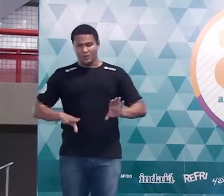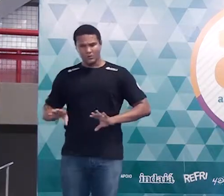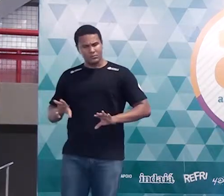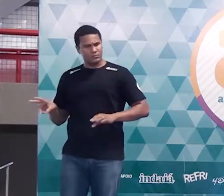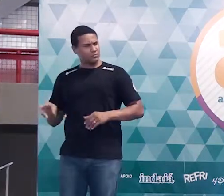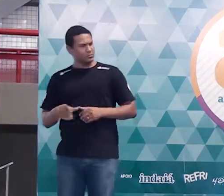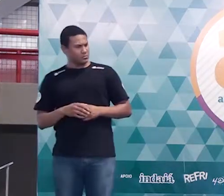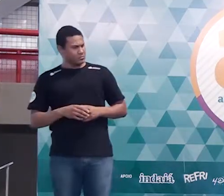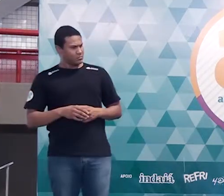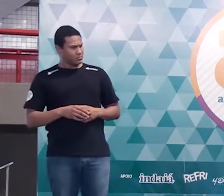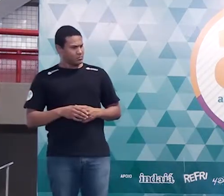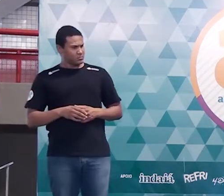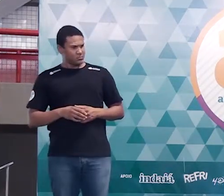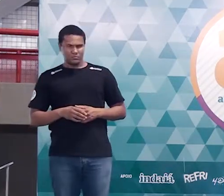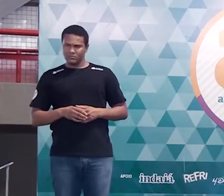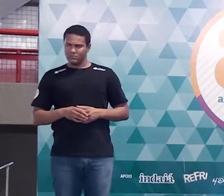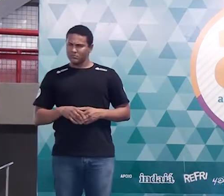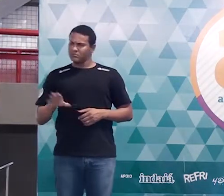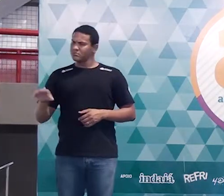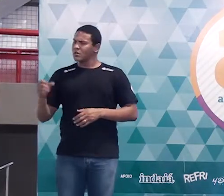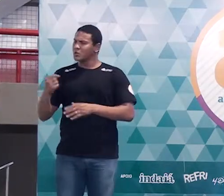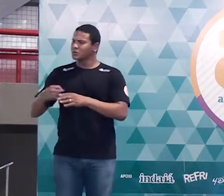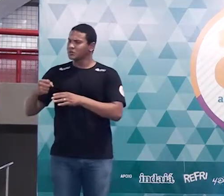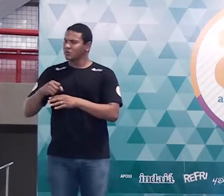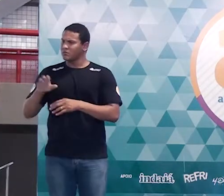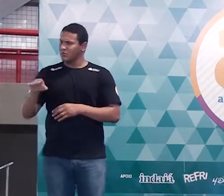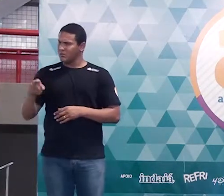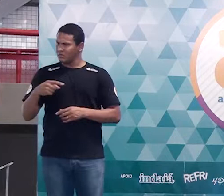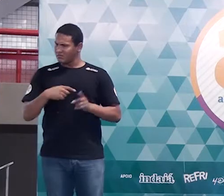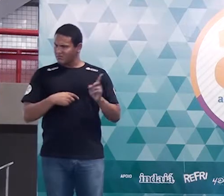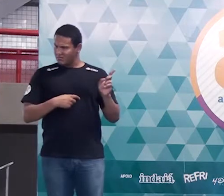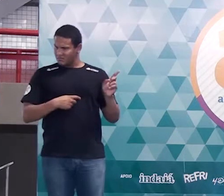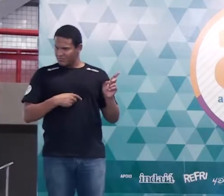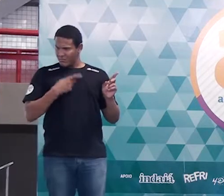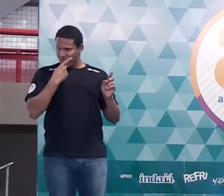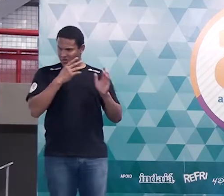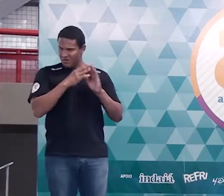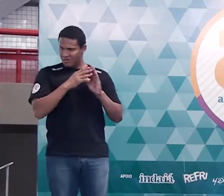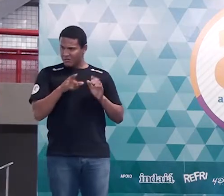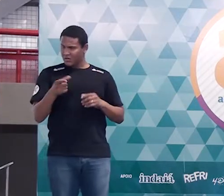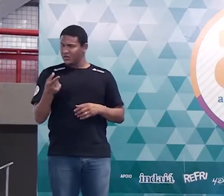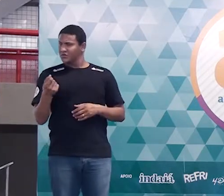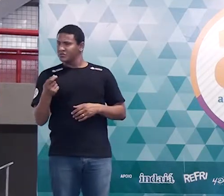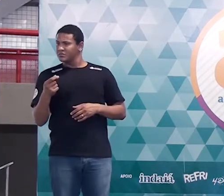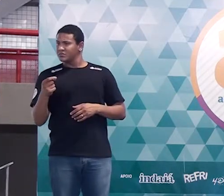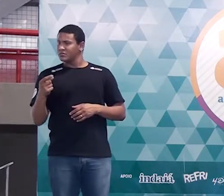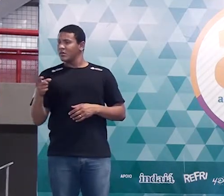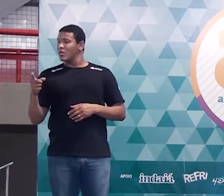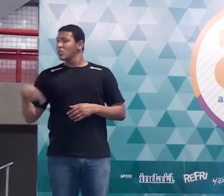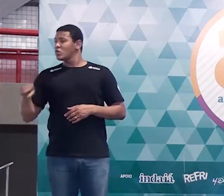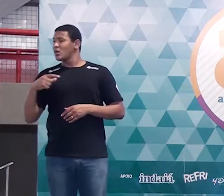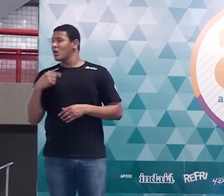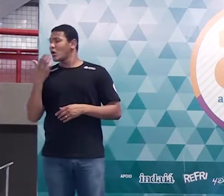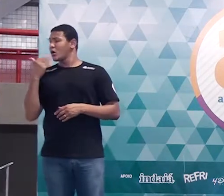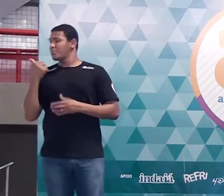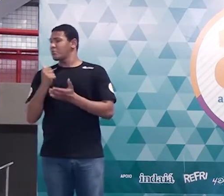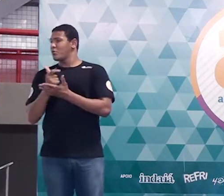chega para a cozinheira e diz assim, ó: a mulher, dona da casa, deixou dinheiro, mas nós comprar o de comer.